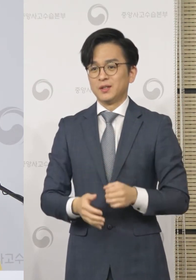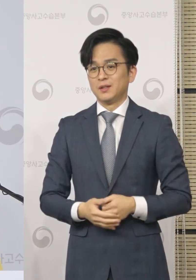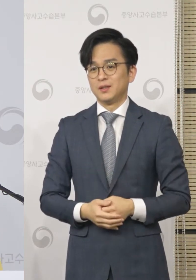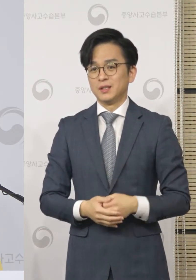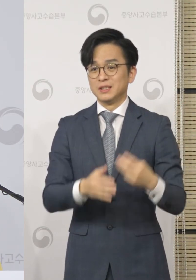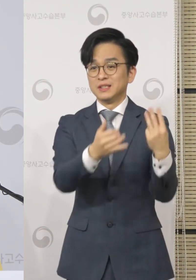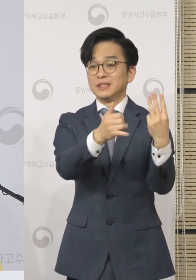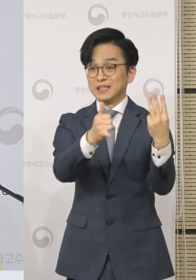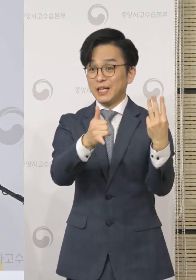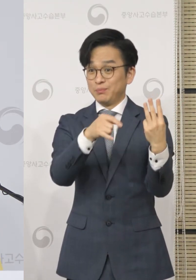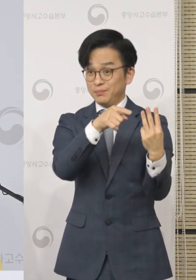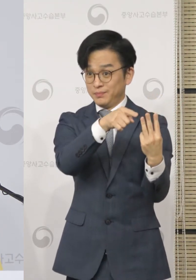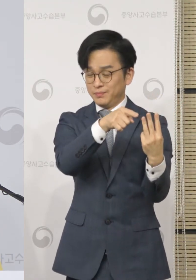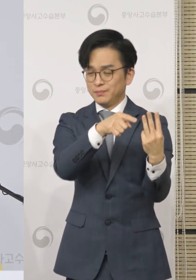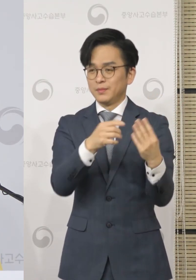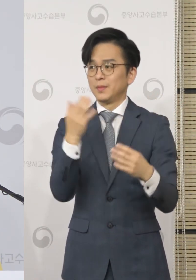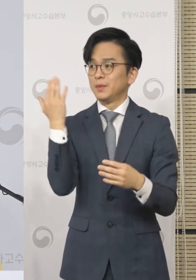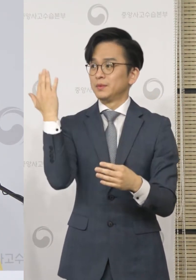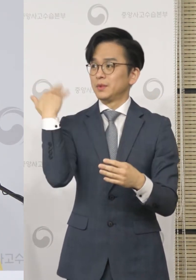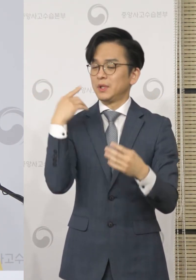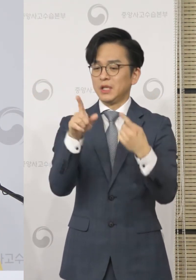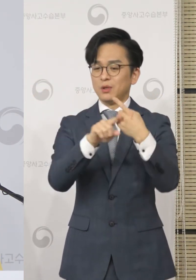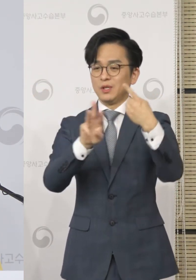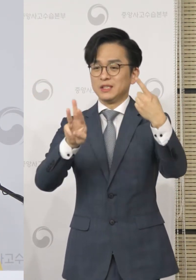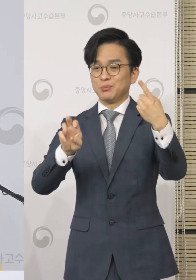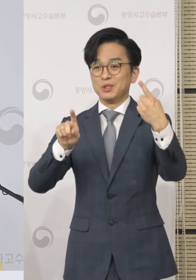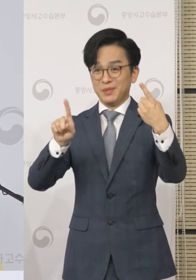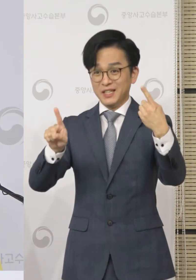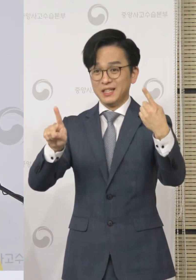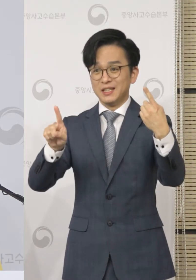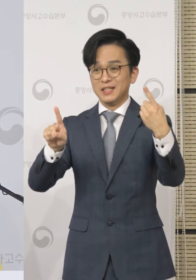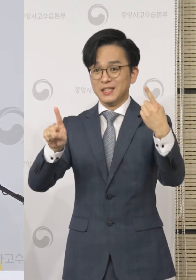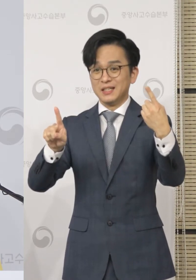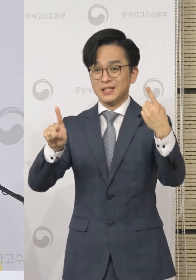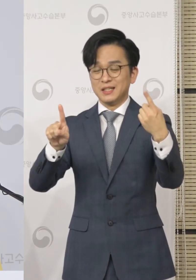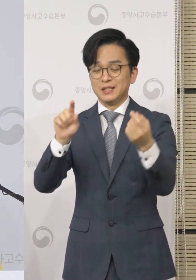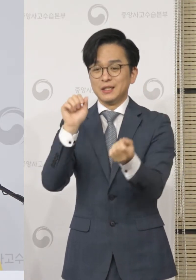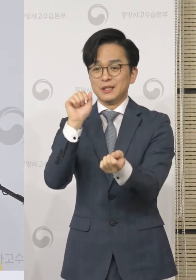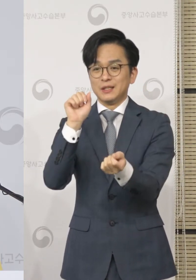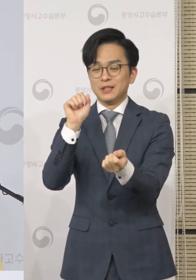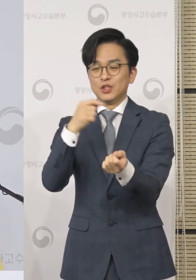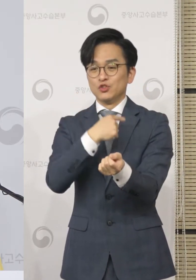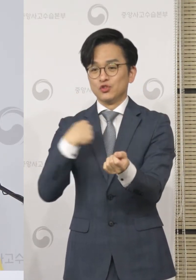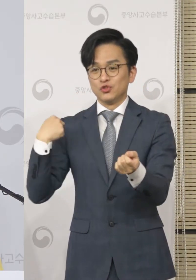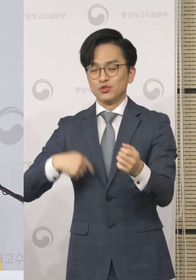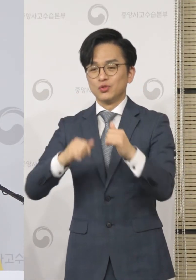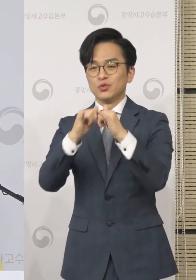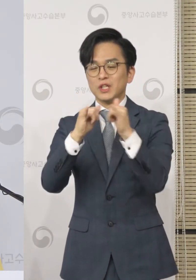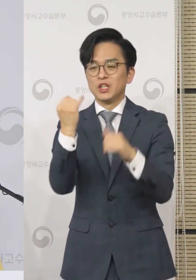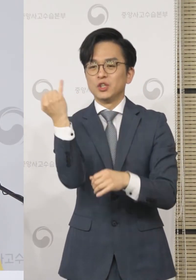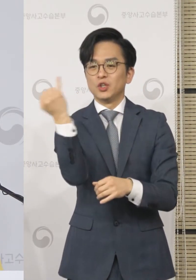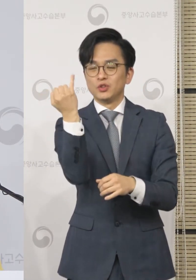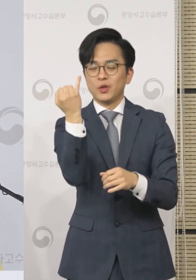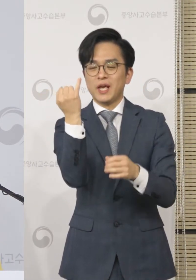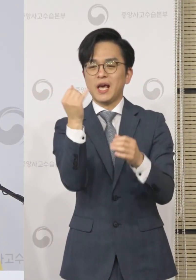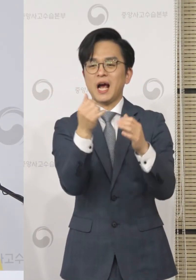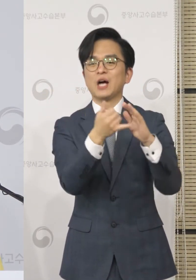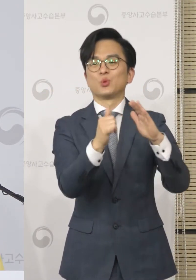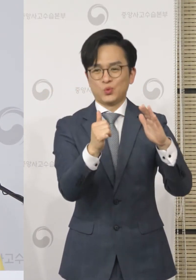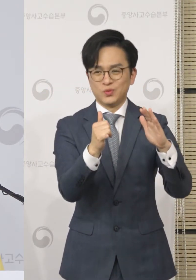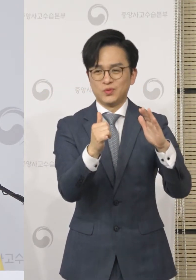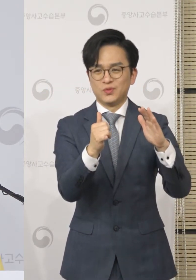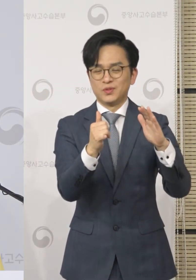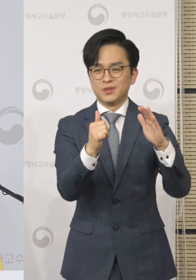왔습니다. 이 3명은 앞서 1월 31일에 확진 판정을 받은 중국인 여성의